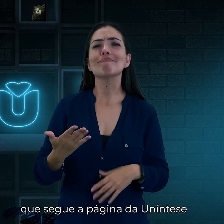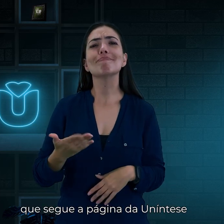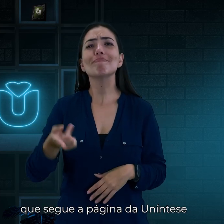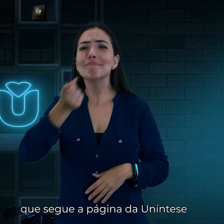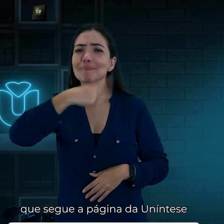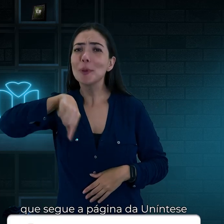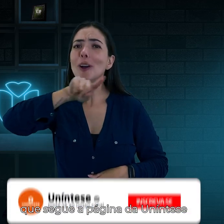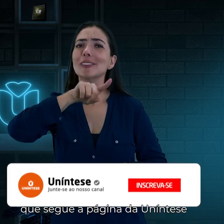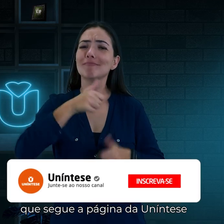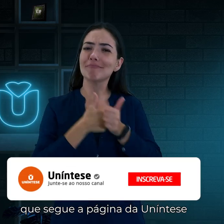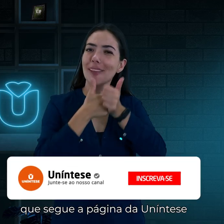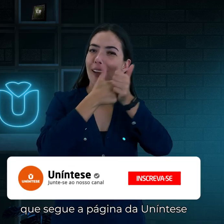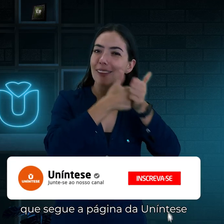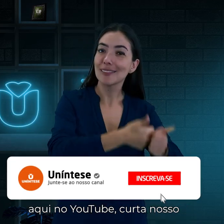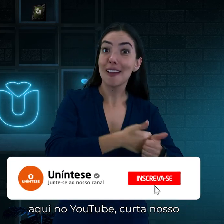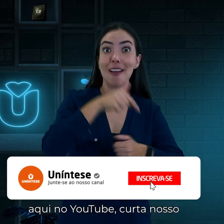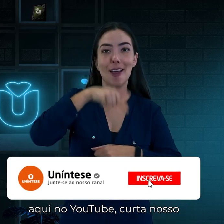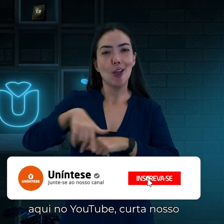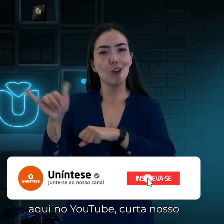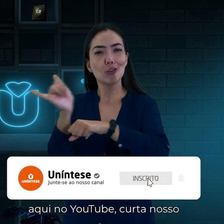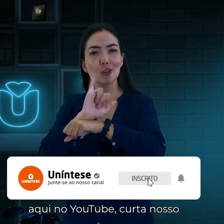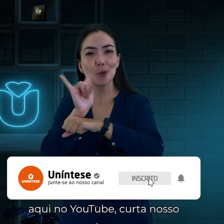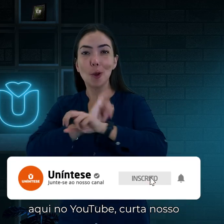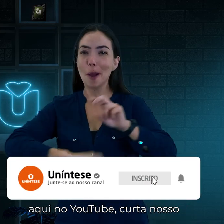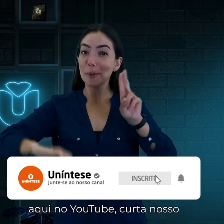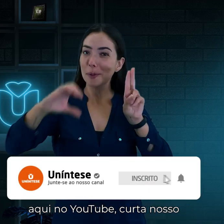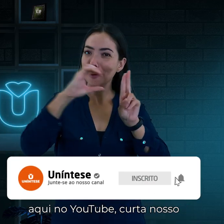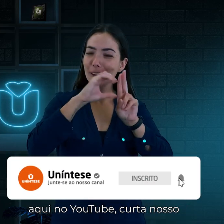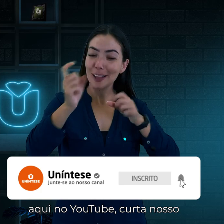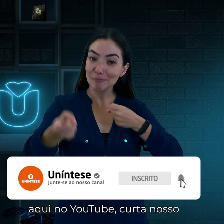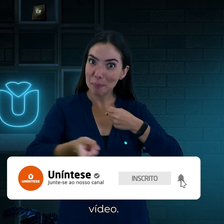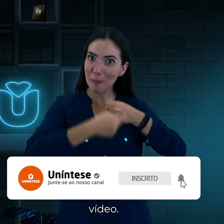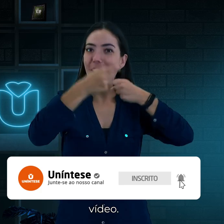que segue a página Adão Lintz aqui no YouTube, curta o nosso vídeo.